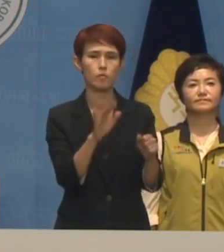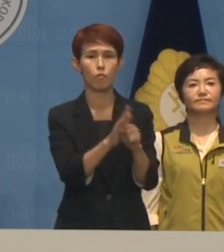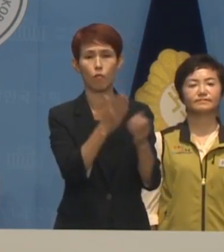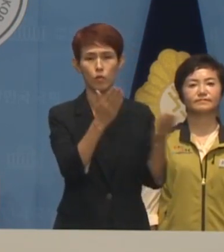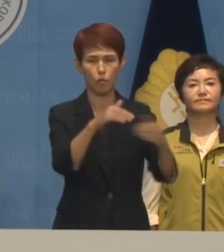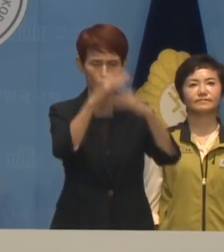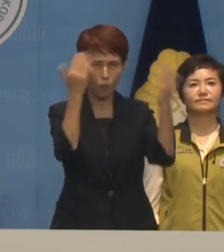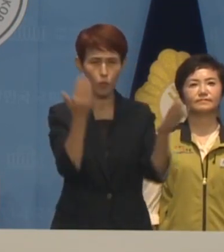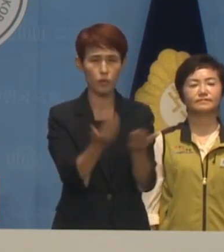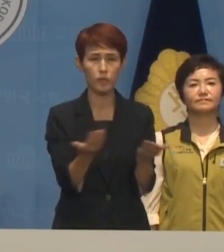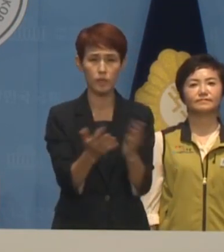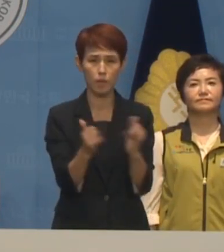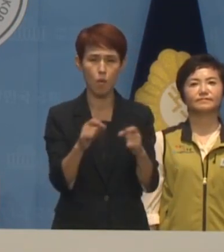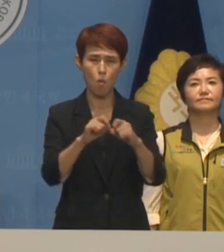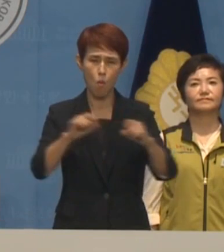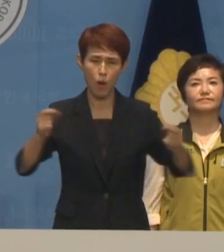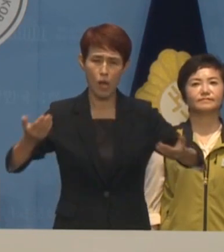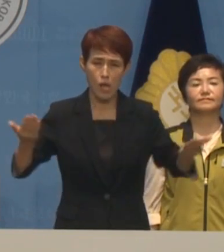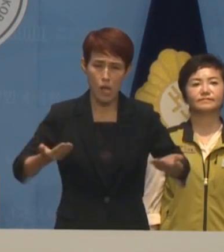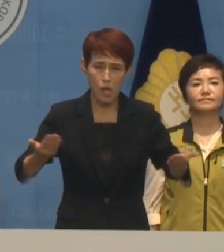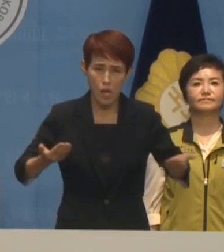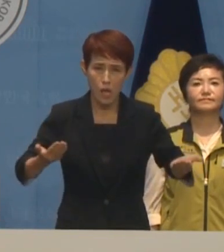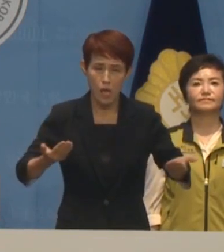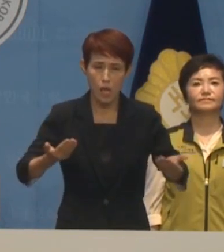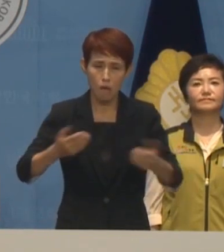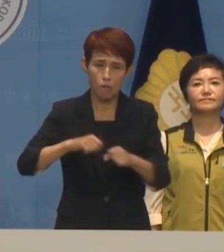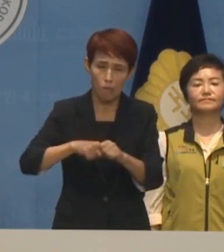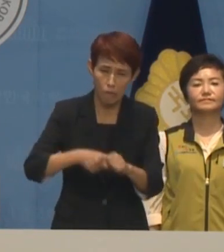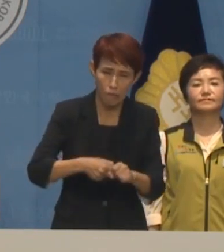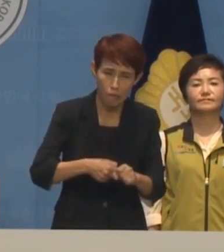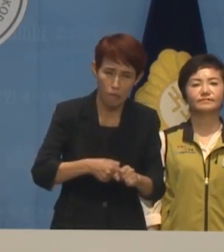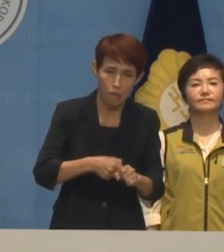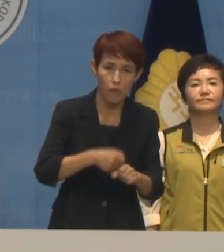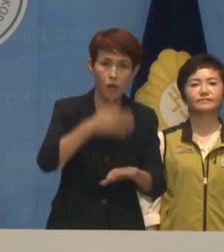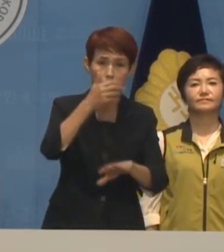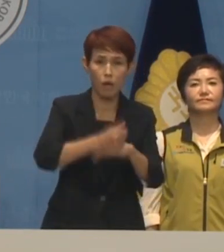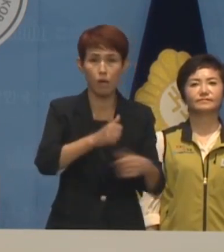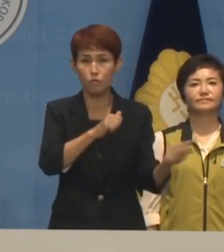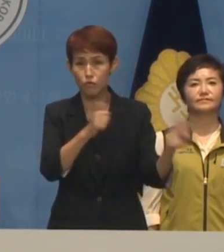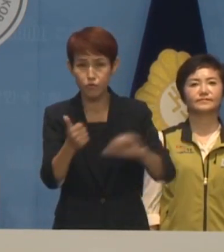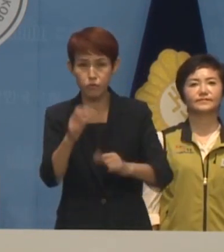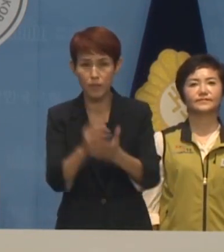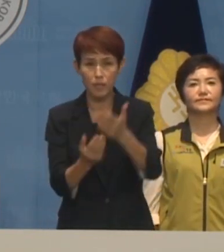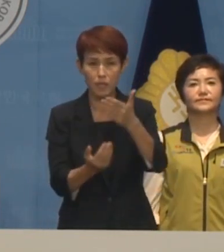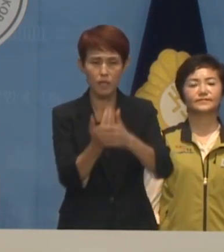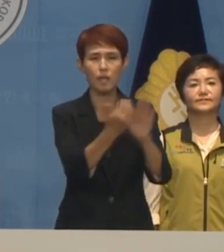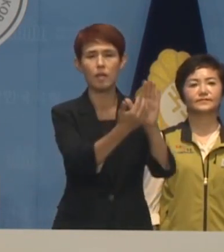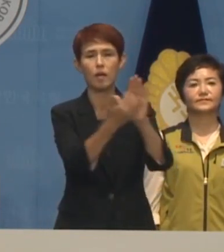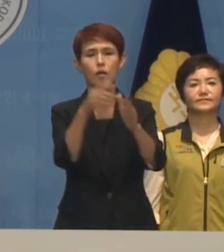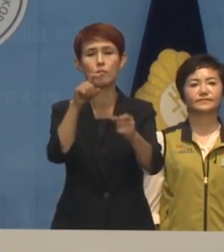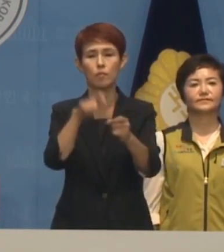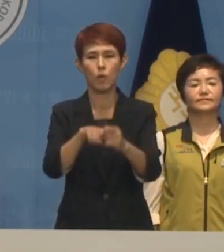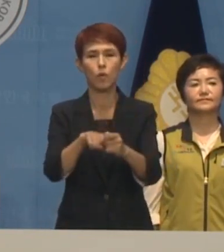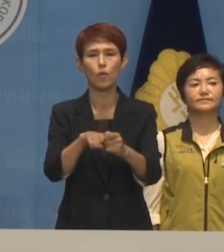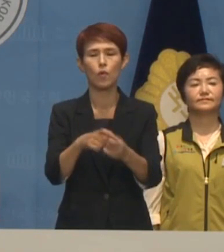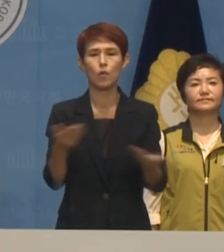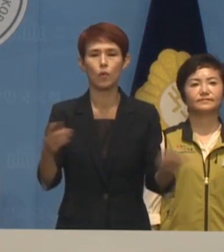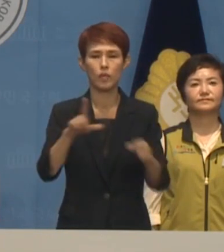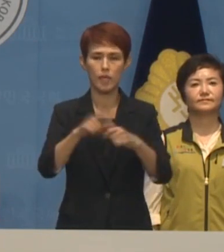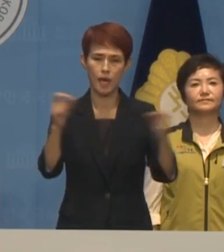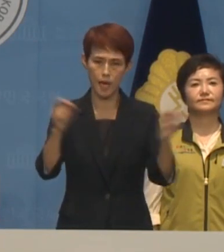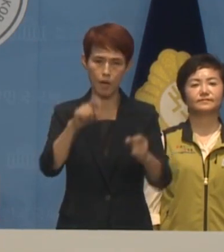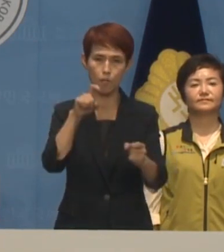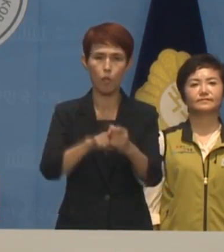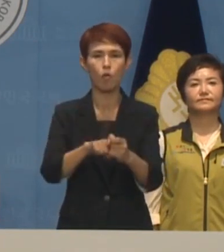노동자들이 장시간 노동, 과로사회로부터 벗어날 수 있도록 하는 노동시간 단축의 첫걸음이 되리라